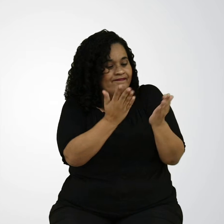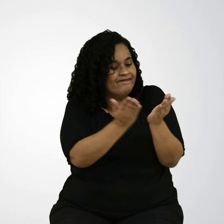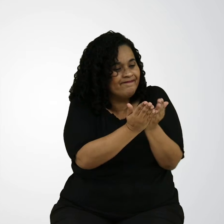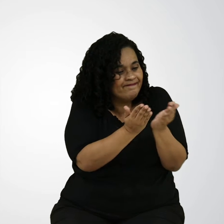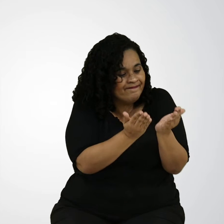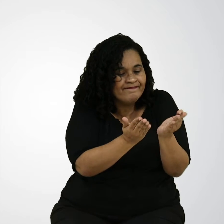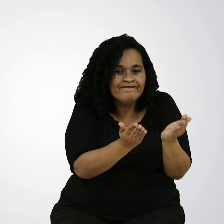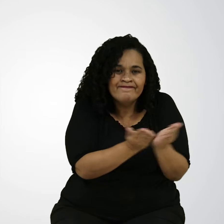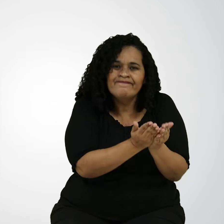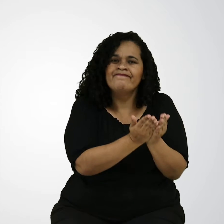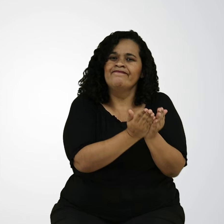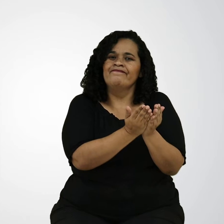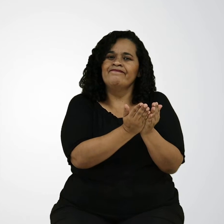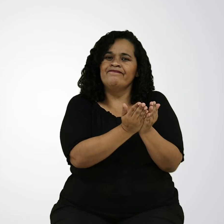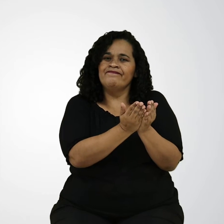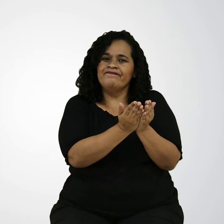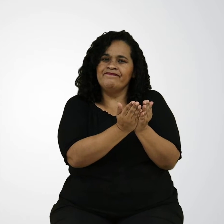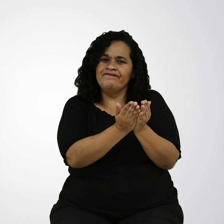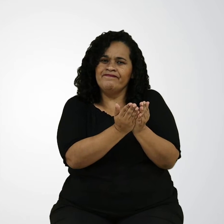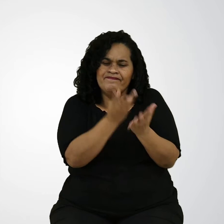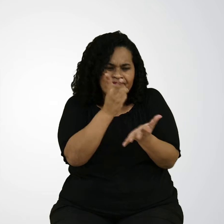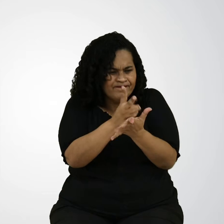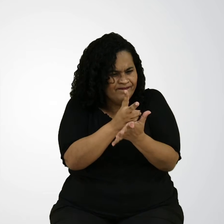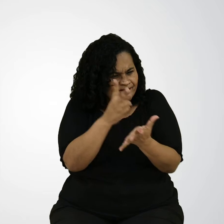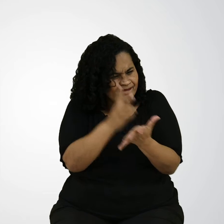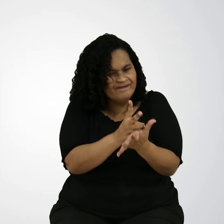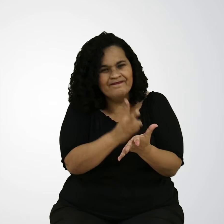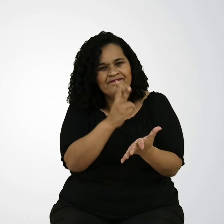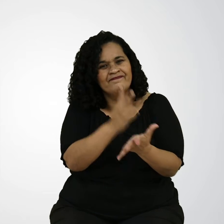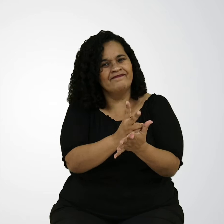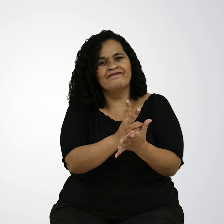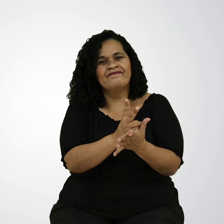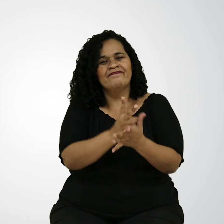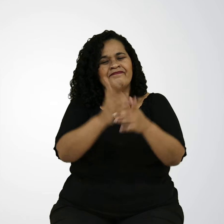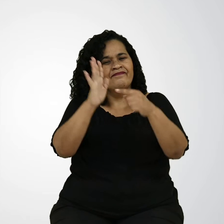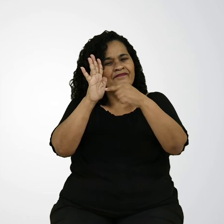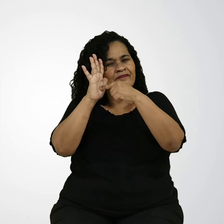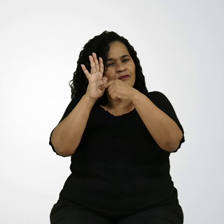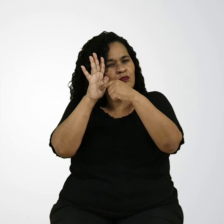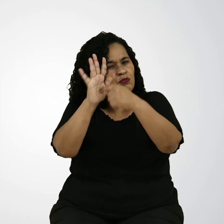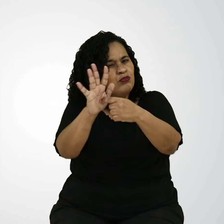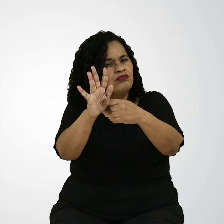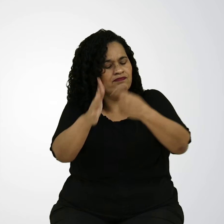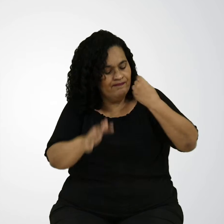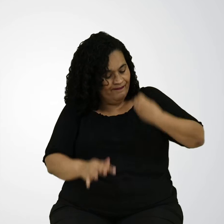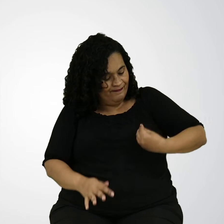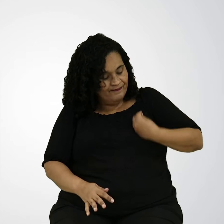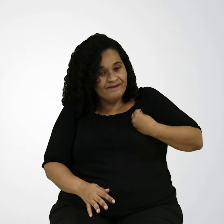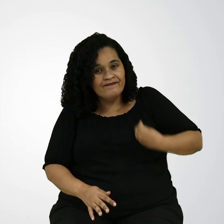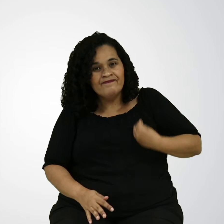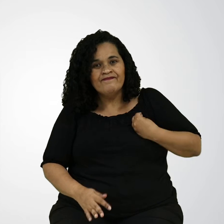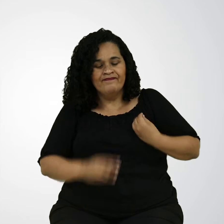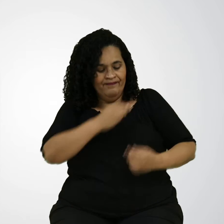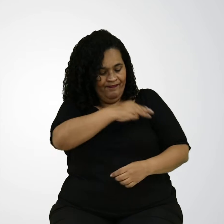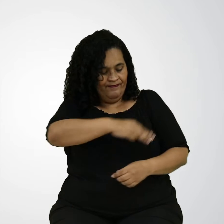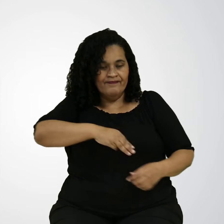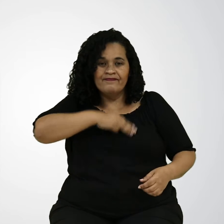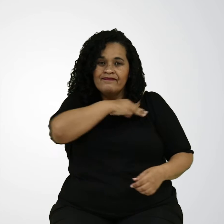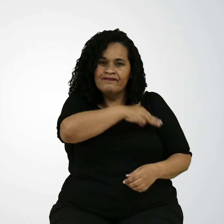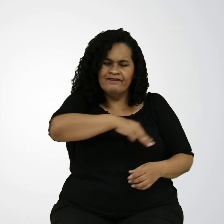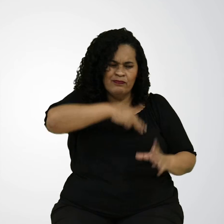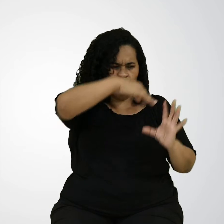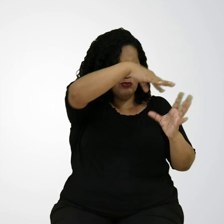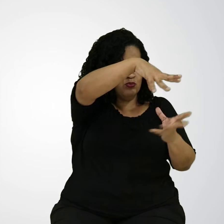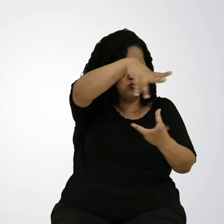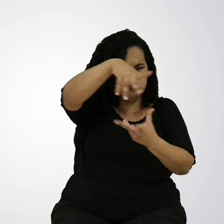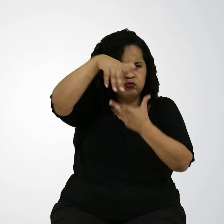prático, viver um cristianismo que mostre ou que vivencia a missão de Deus no mundo, a missão